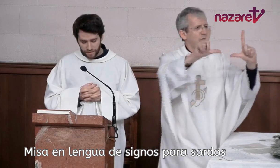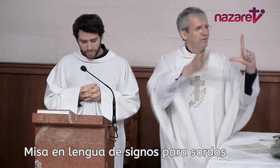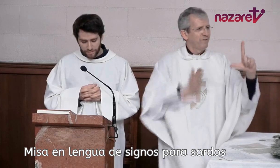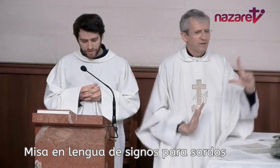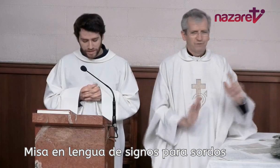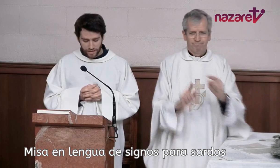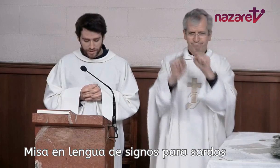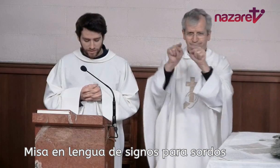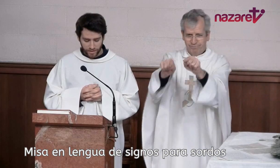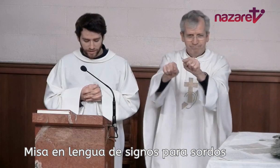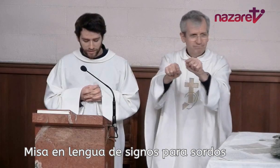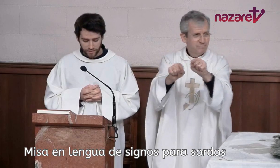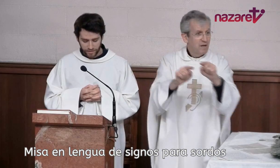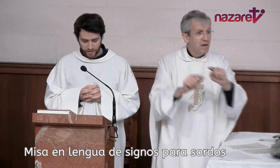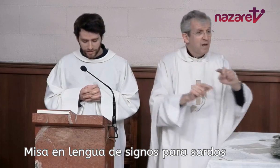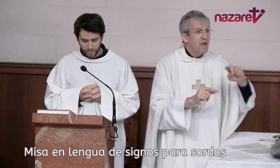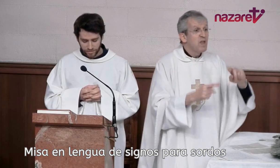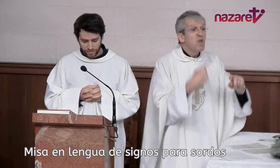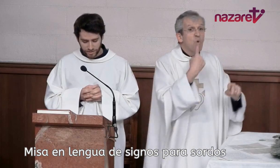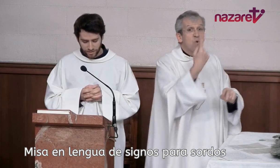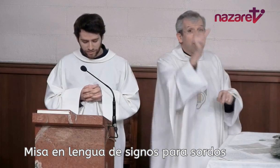Vamos a la otra colección, gritó otro señor.